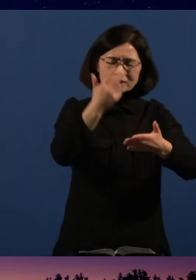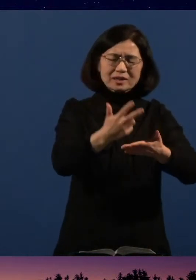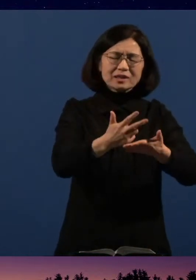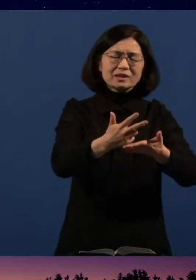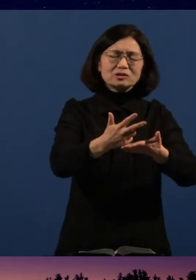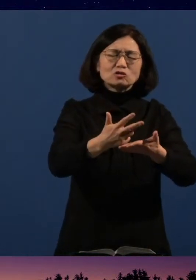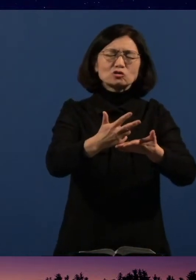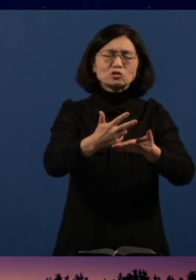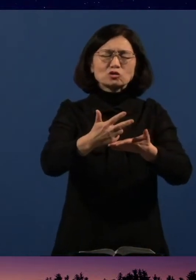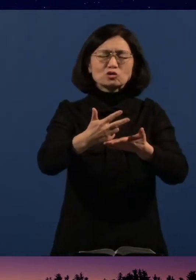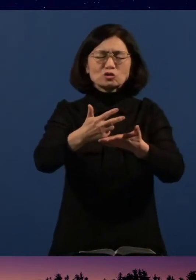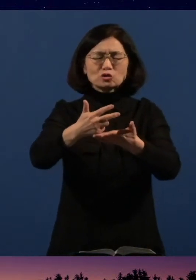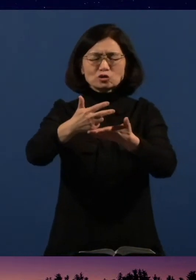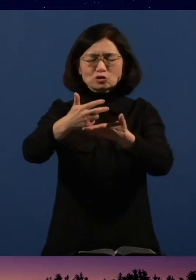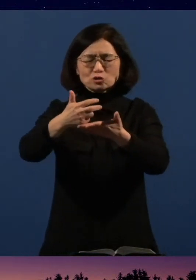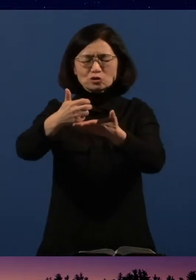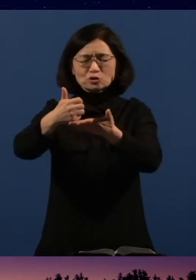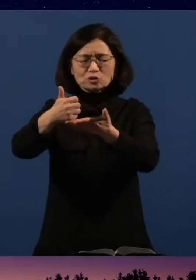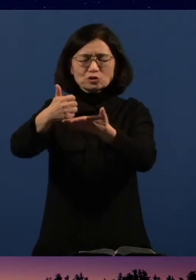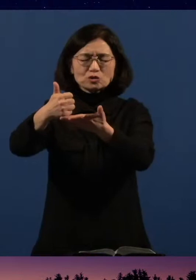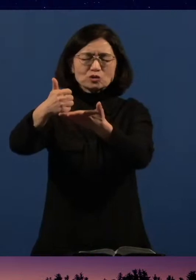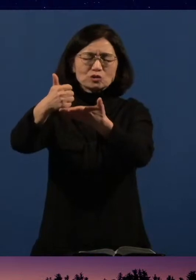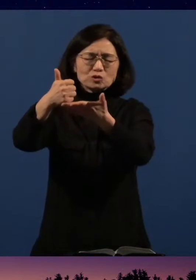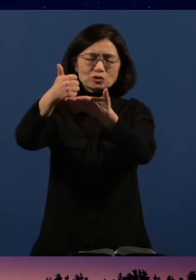신실하신 주